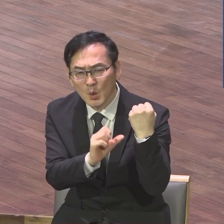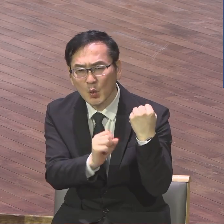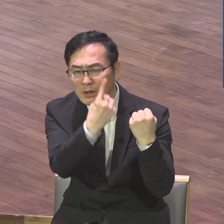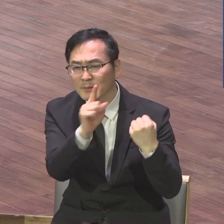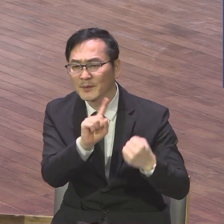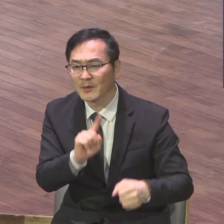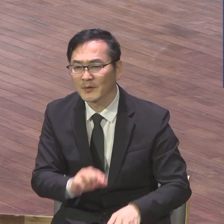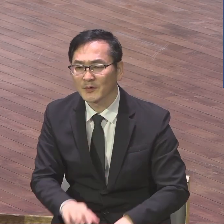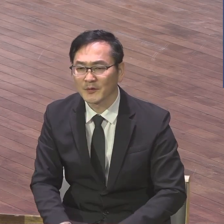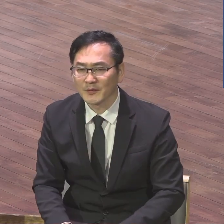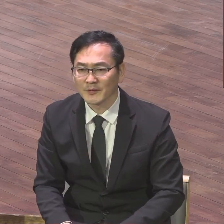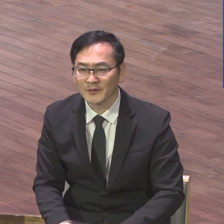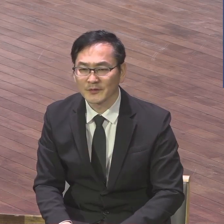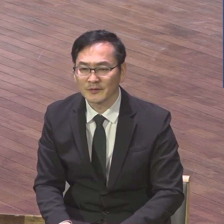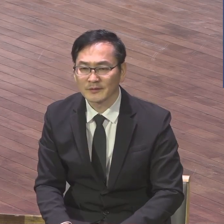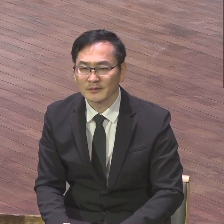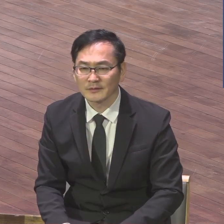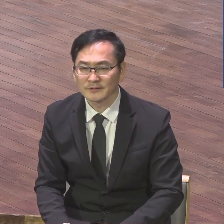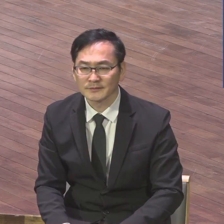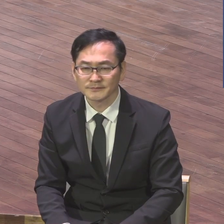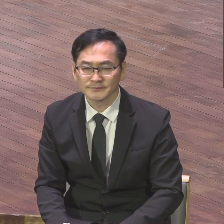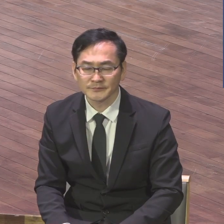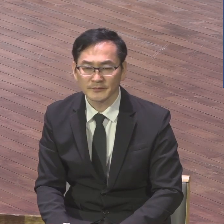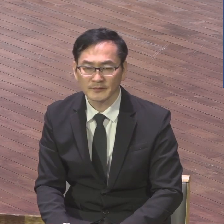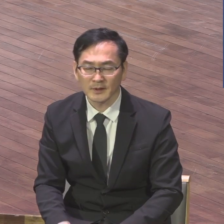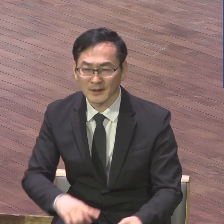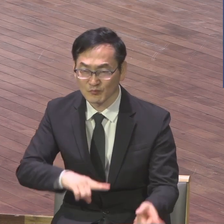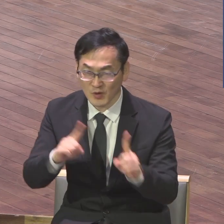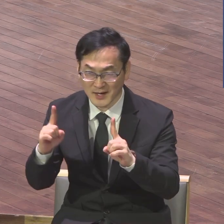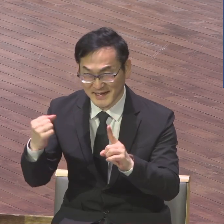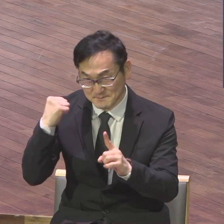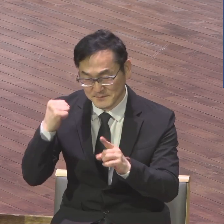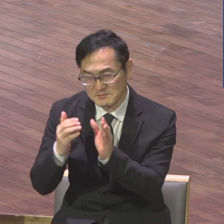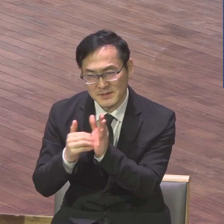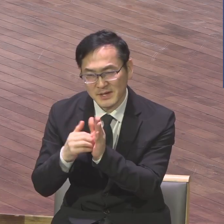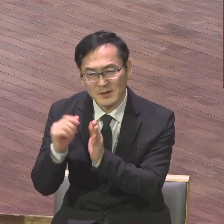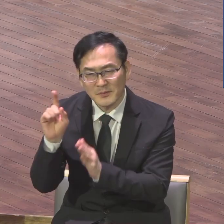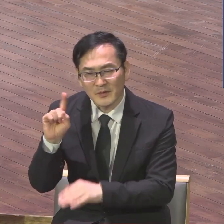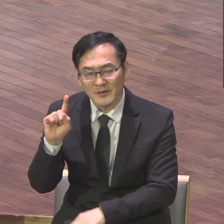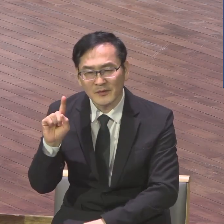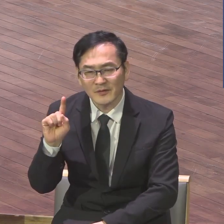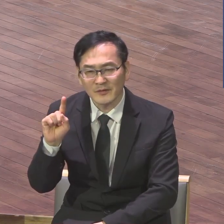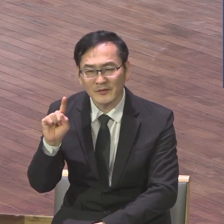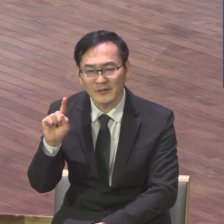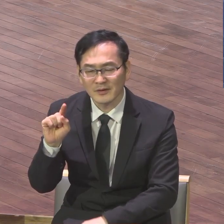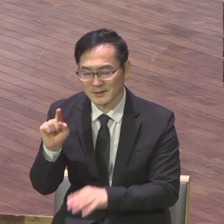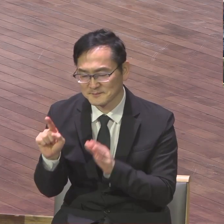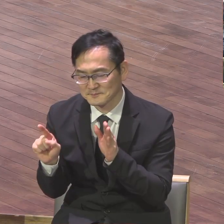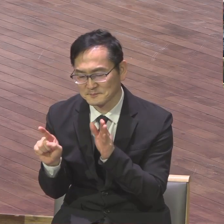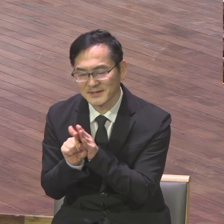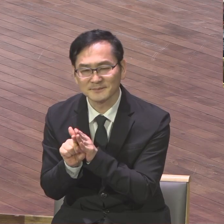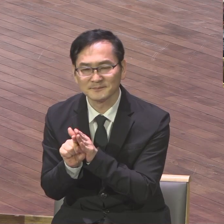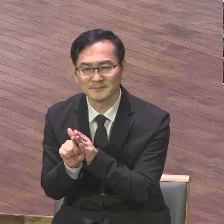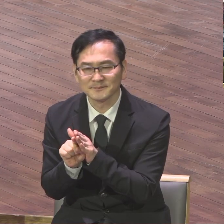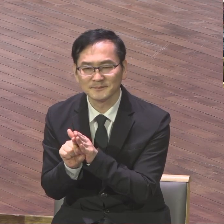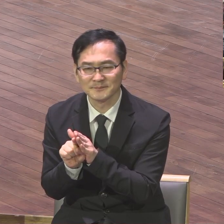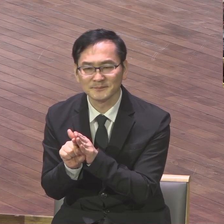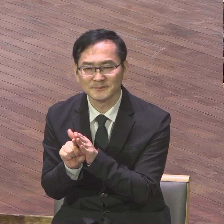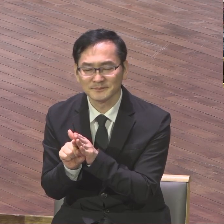능력으로 사는 통로가 뭐냐? 그 비밀이 뭐냐? 한마디로 믿음입니다.